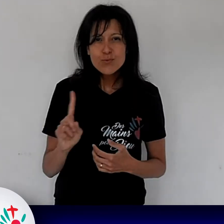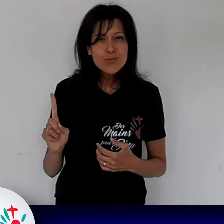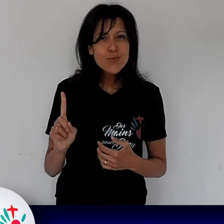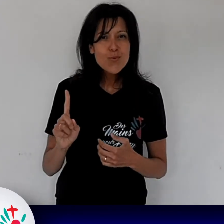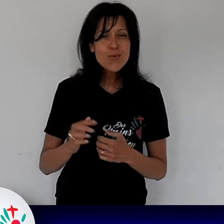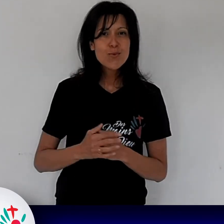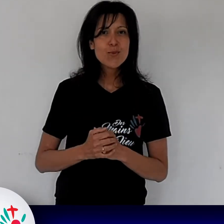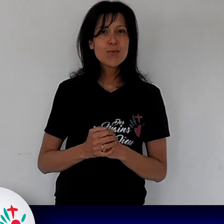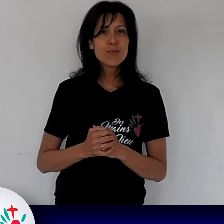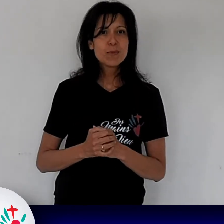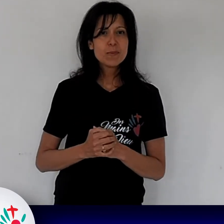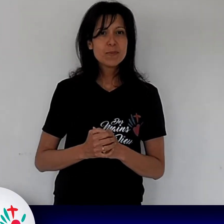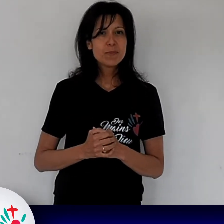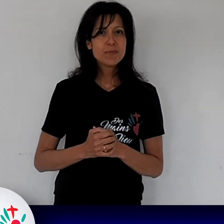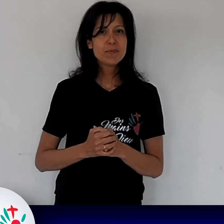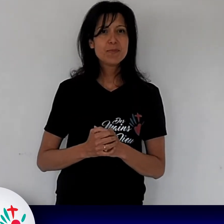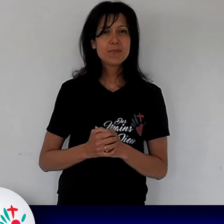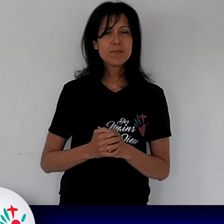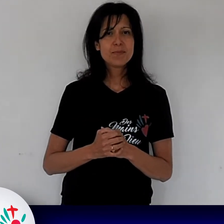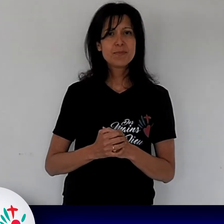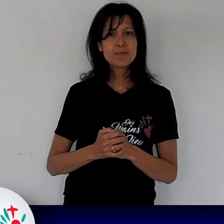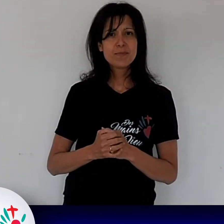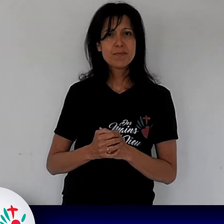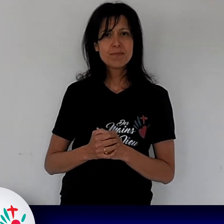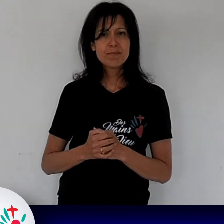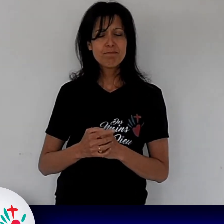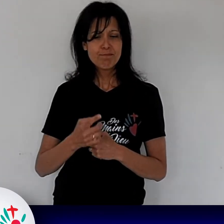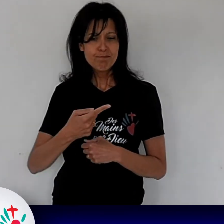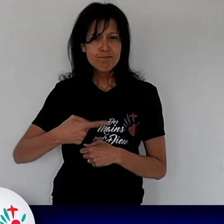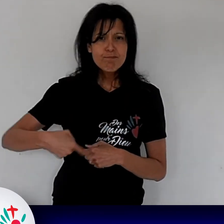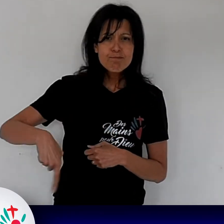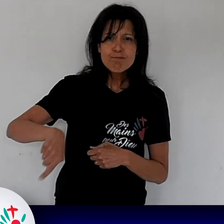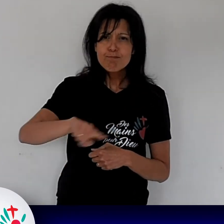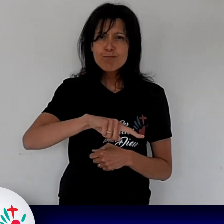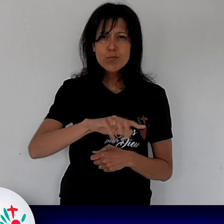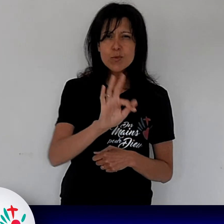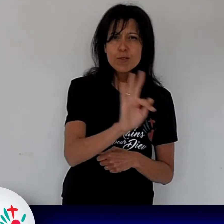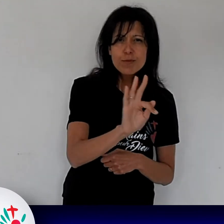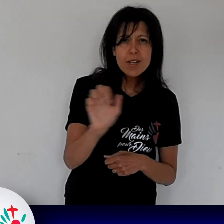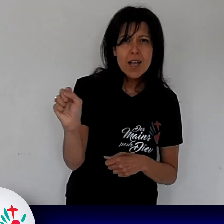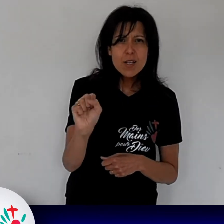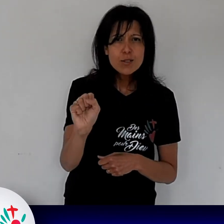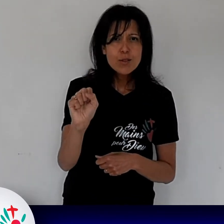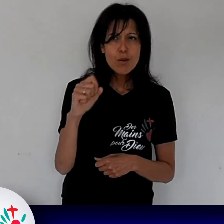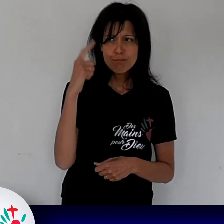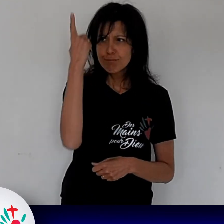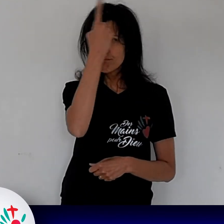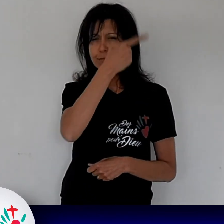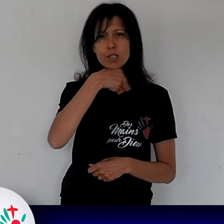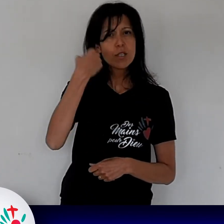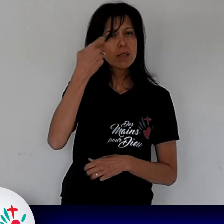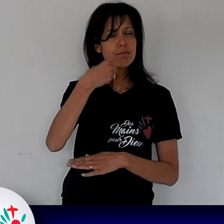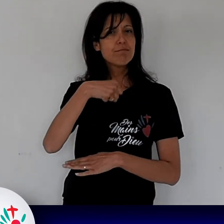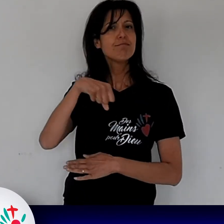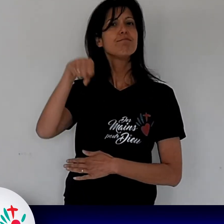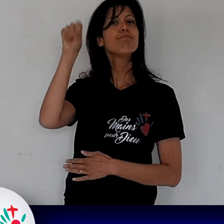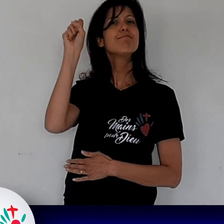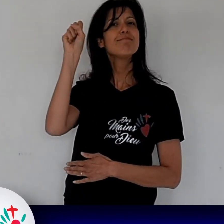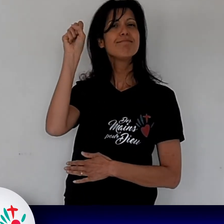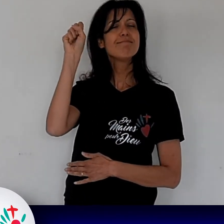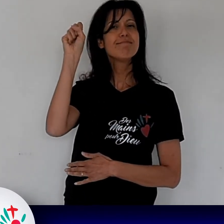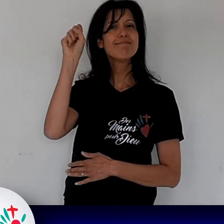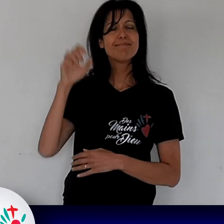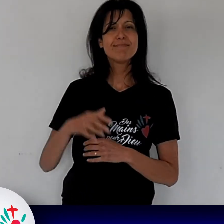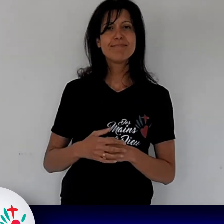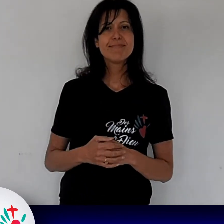C'est pourquoi nous devons relever la tête, mes frères, mes sœurs. Parce que ces